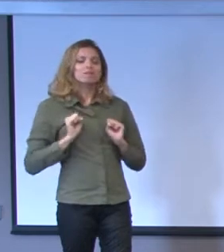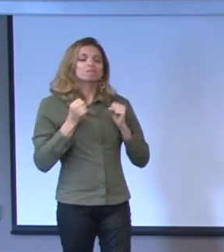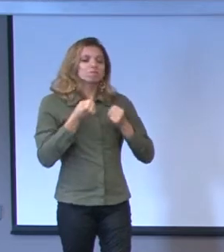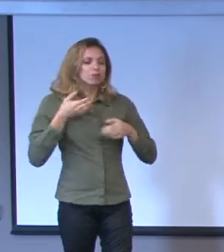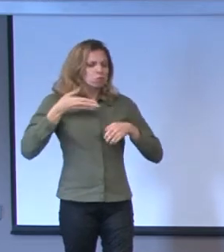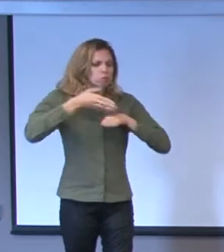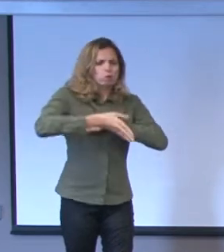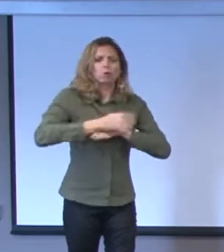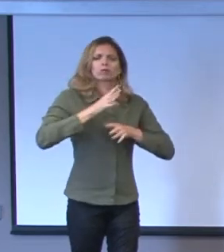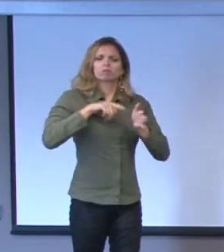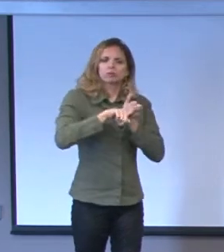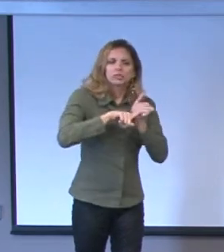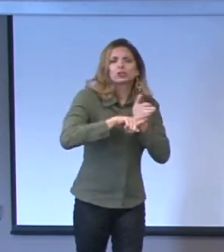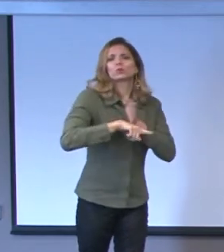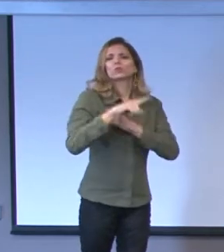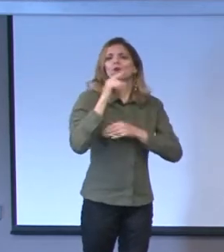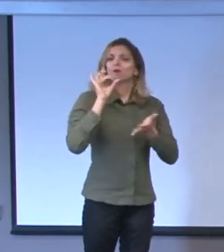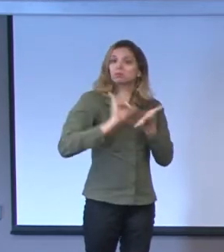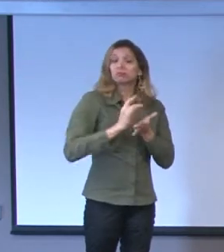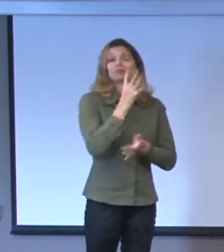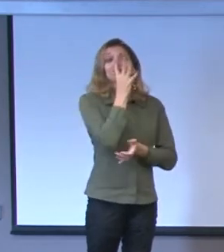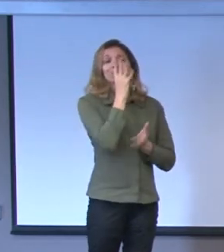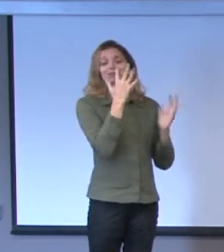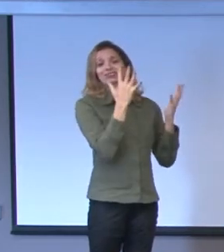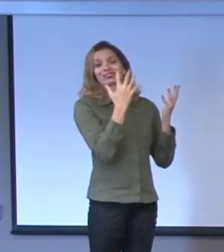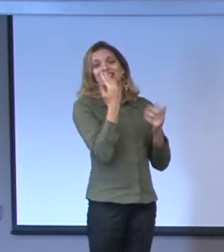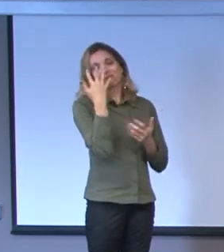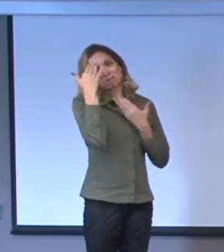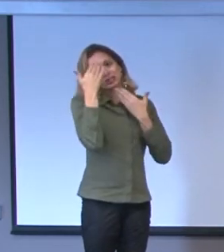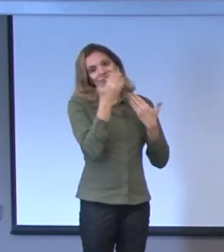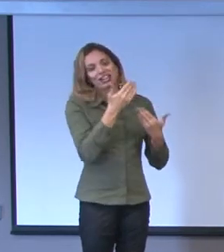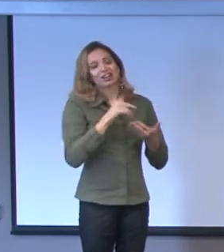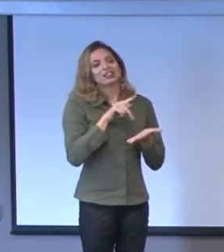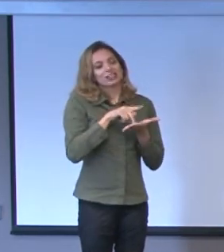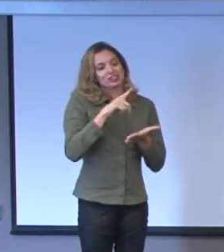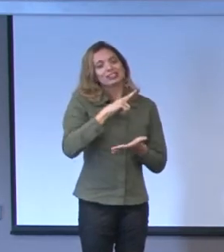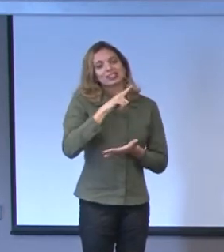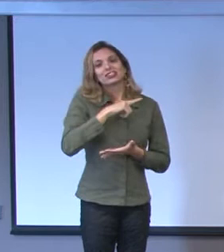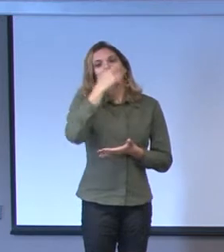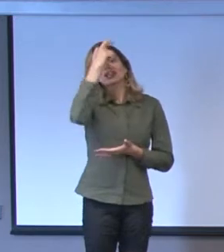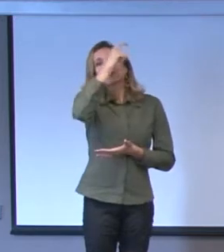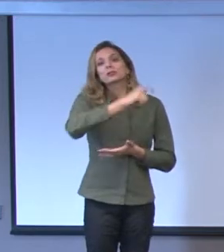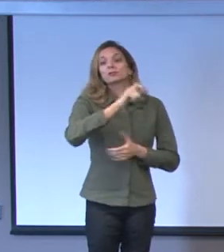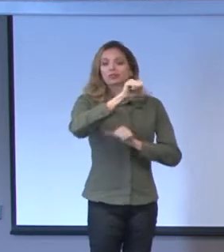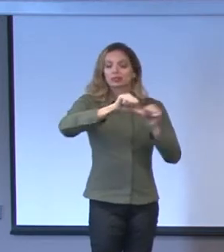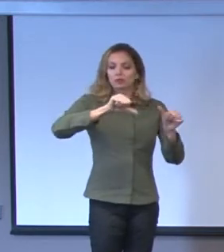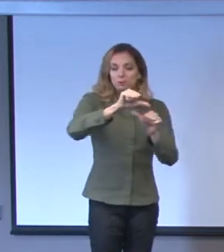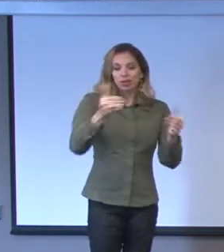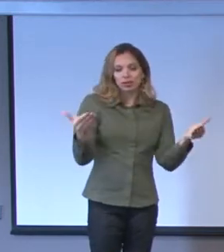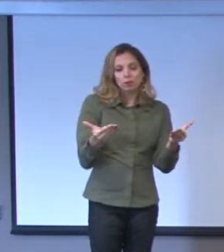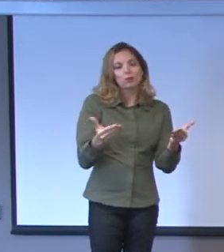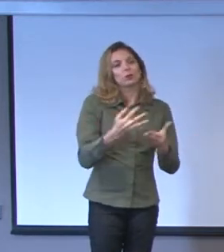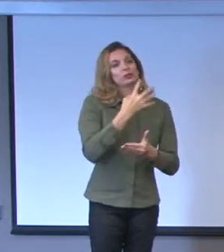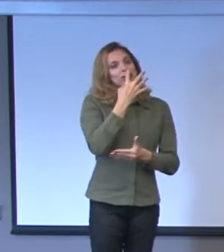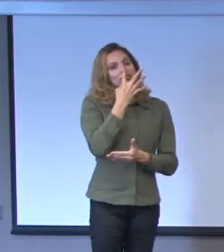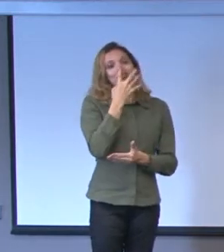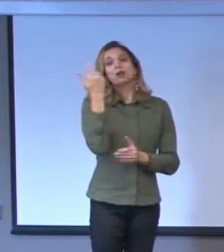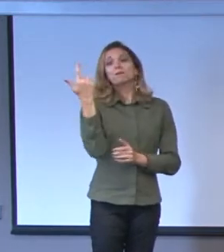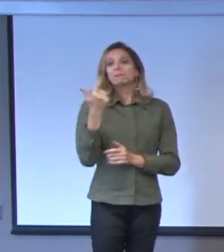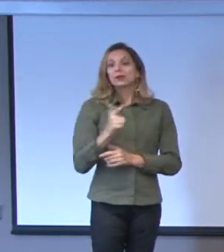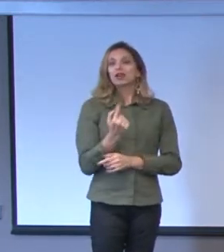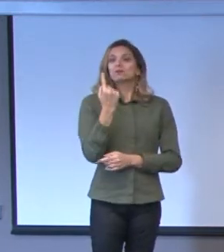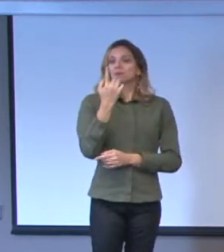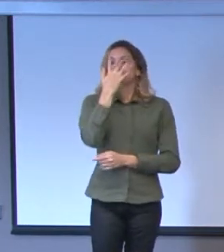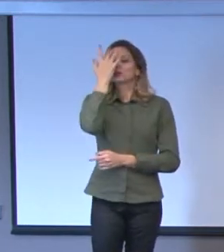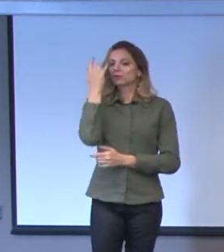isso de cabeça. E, com certeza, ela é uma pessoa transformada hoje, e mais uma pessoa